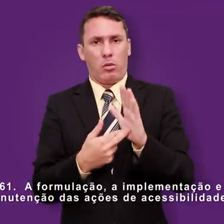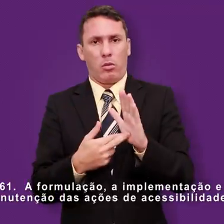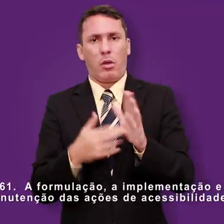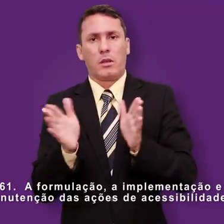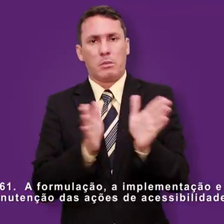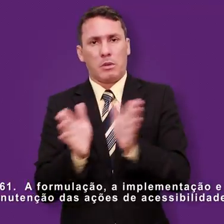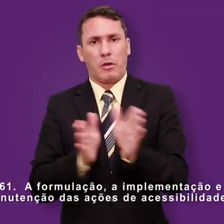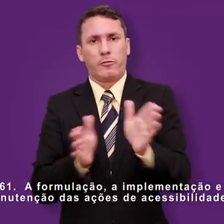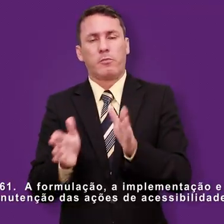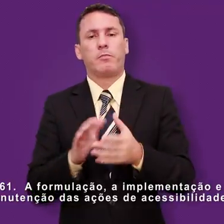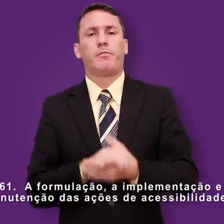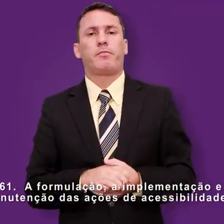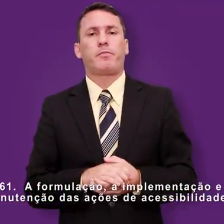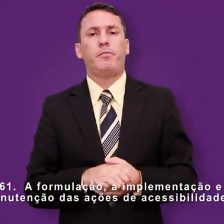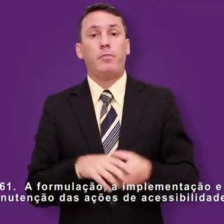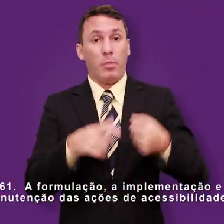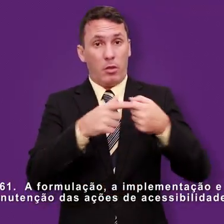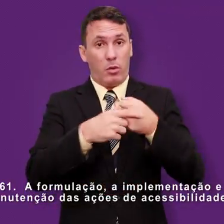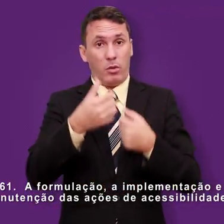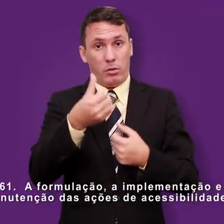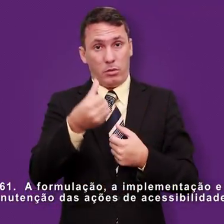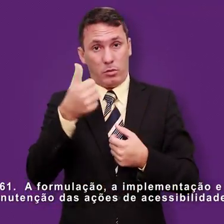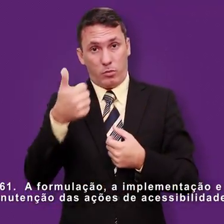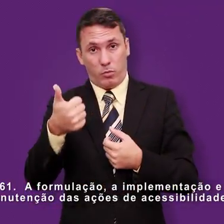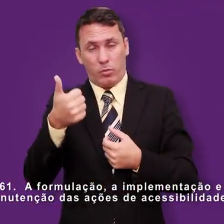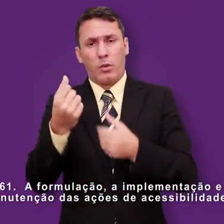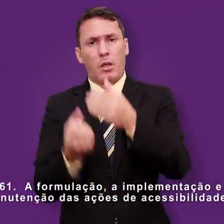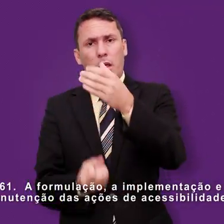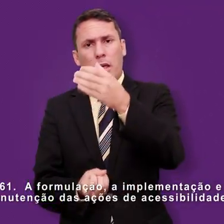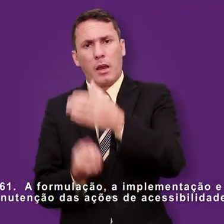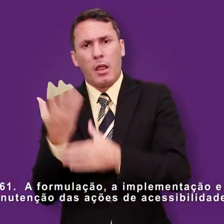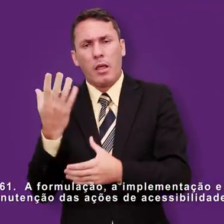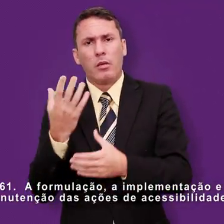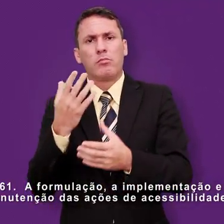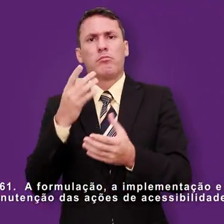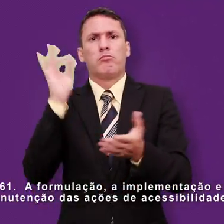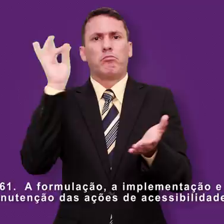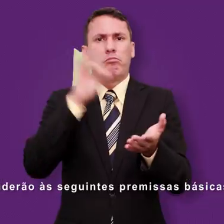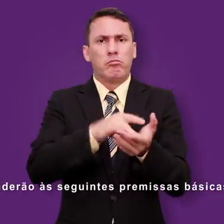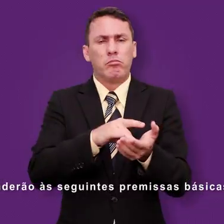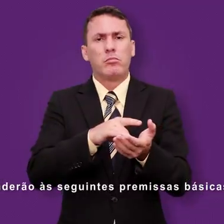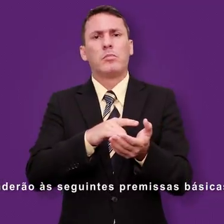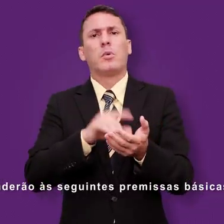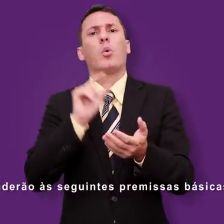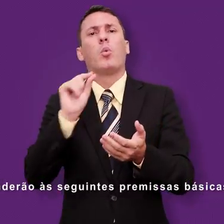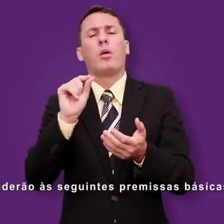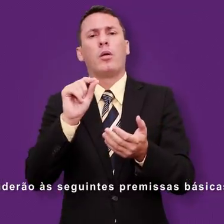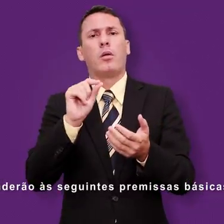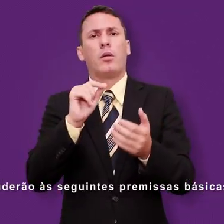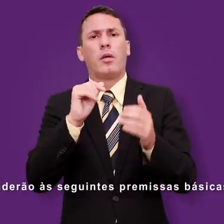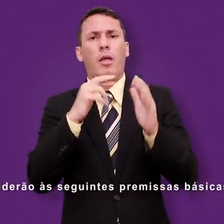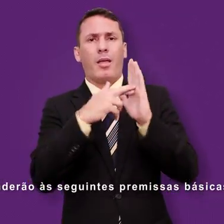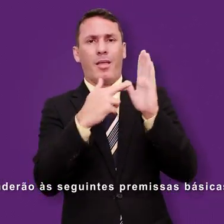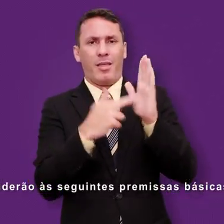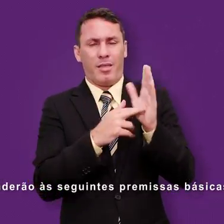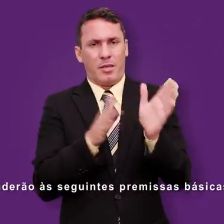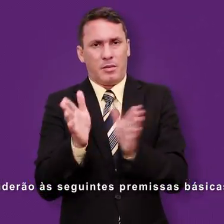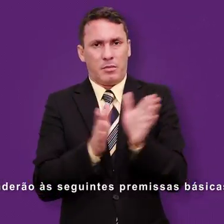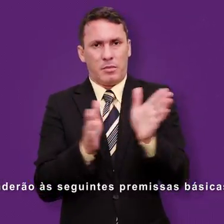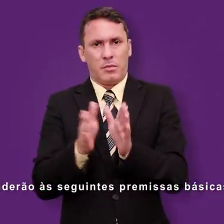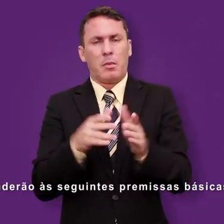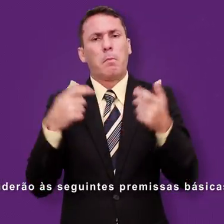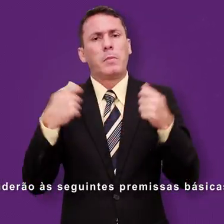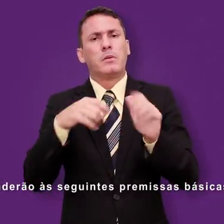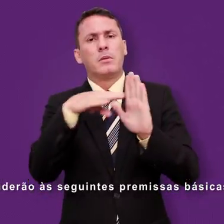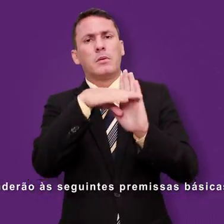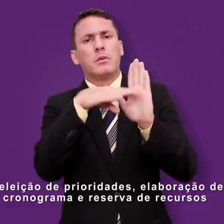A formulação, a implementação e a manutenção das ações de acessibilidade atenderão às seguintes premissas